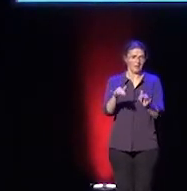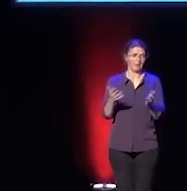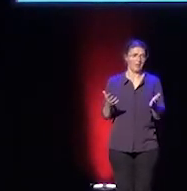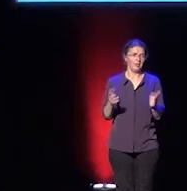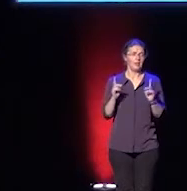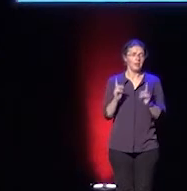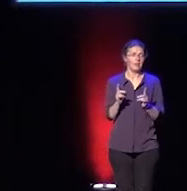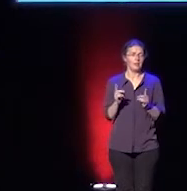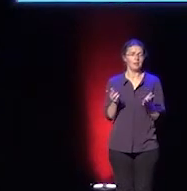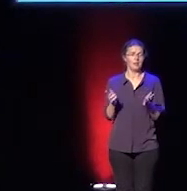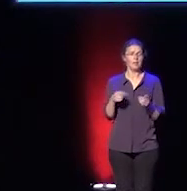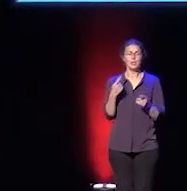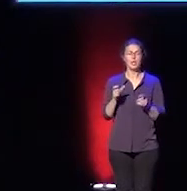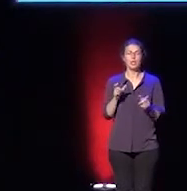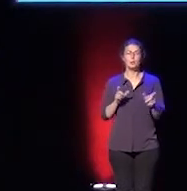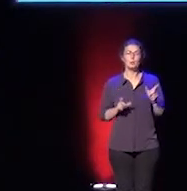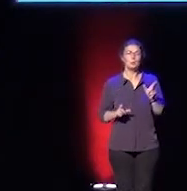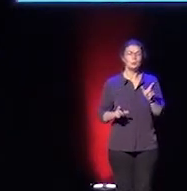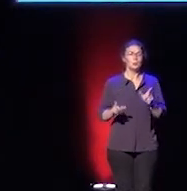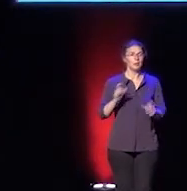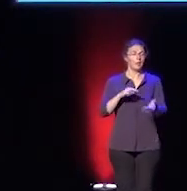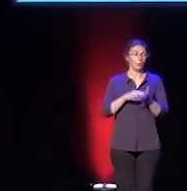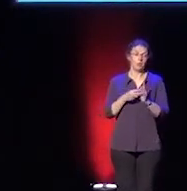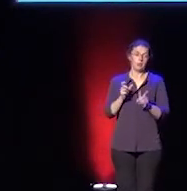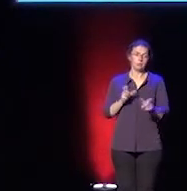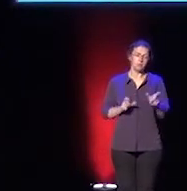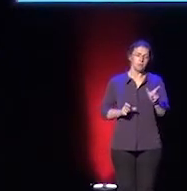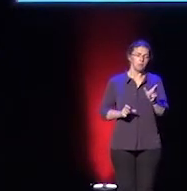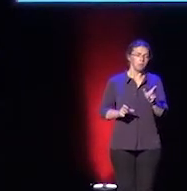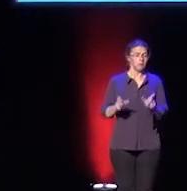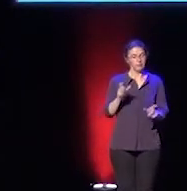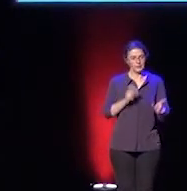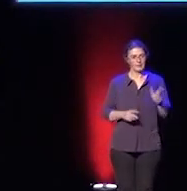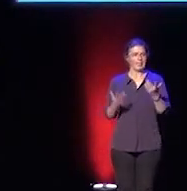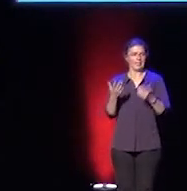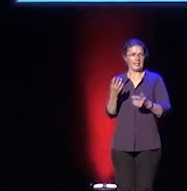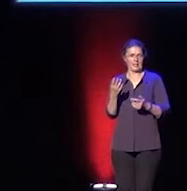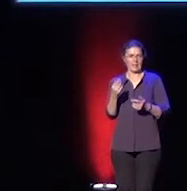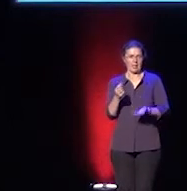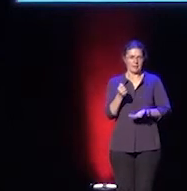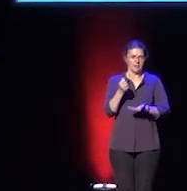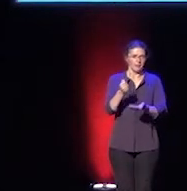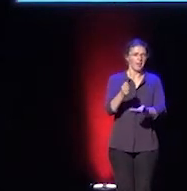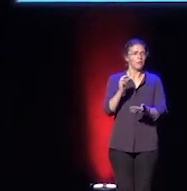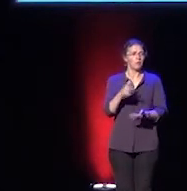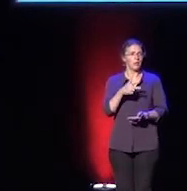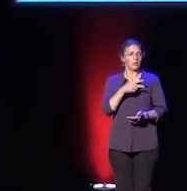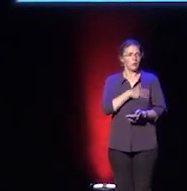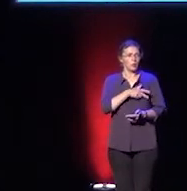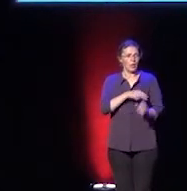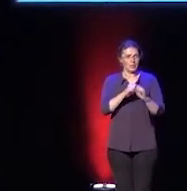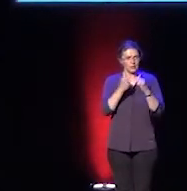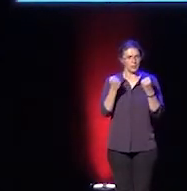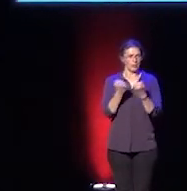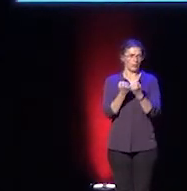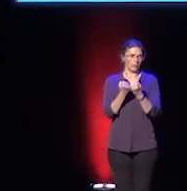wir zögern, die Politik zögert, wenn es darum geht, die soziale